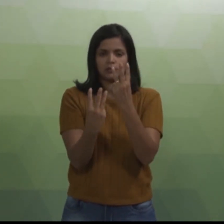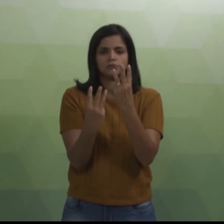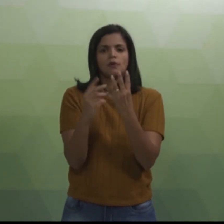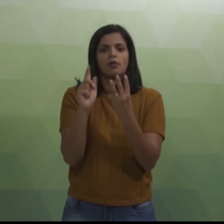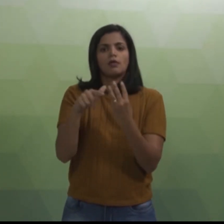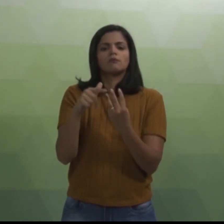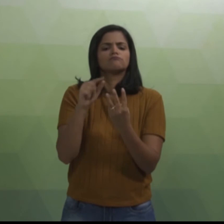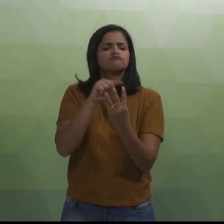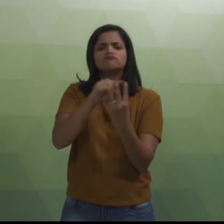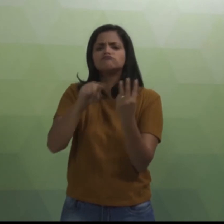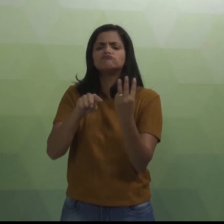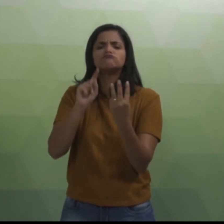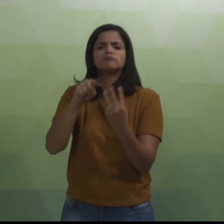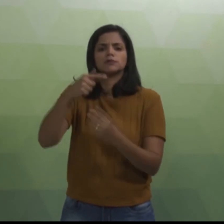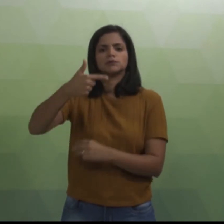Agora temos 3 pessoas no discurso.